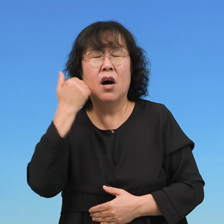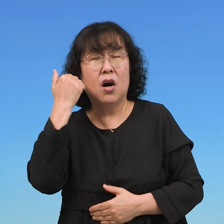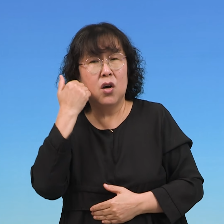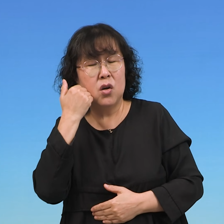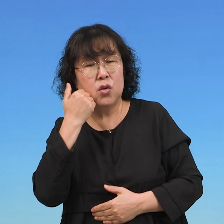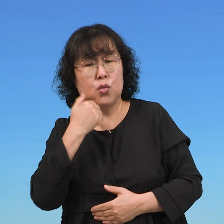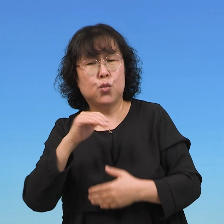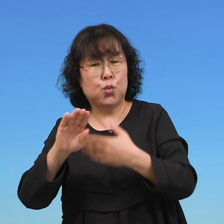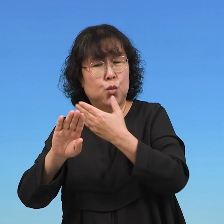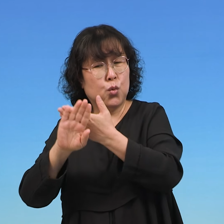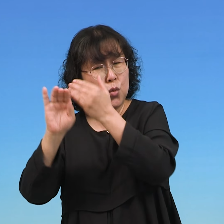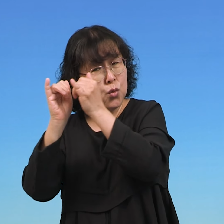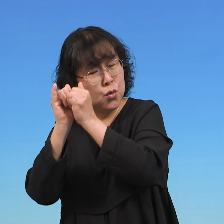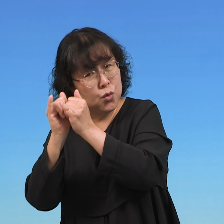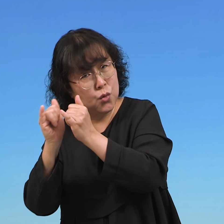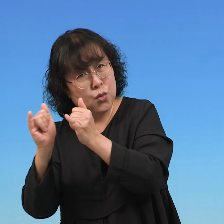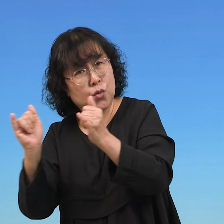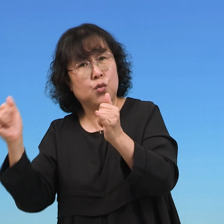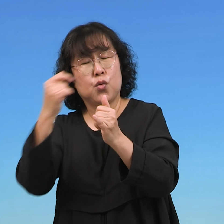누군가 기도하네.